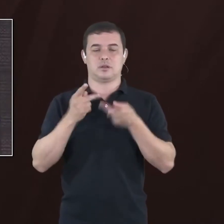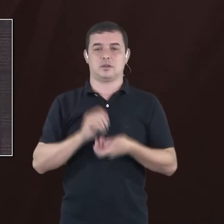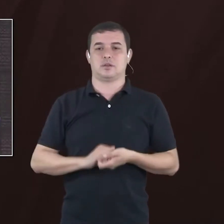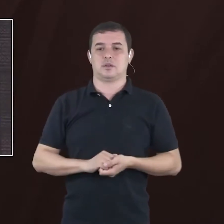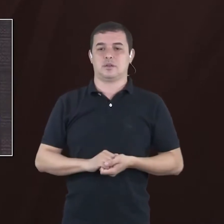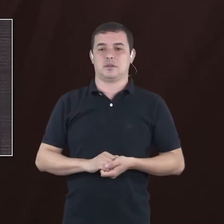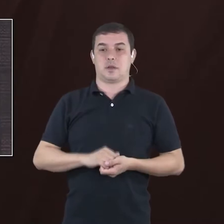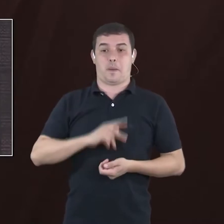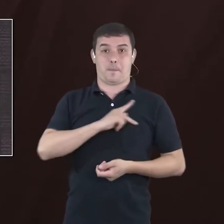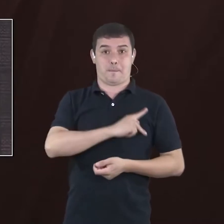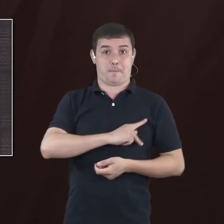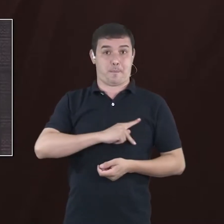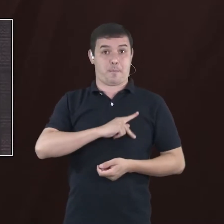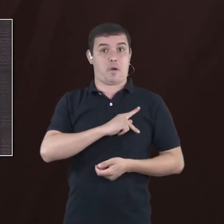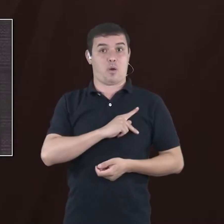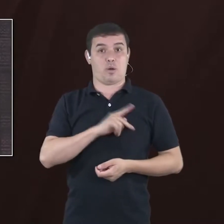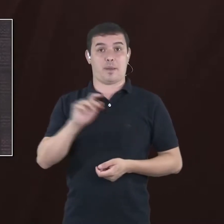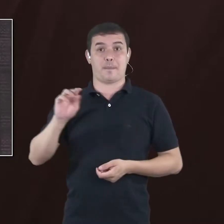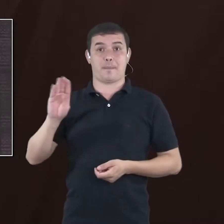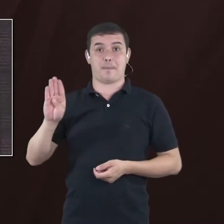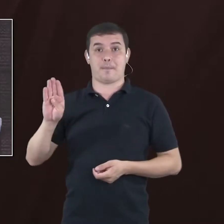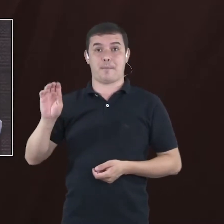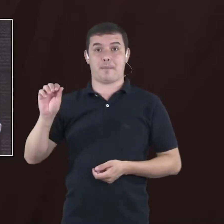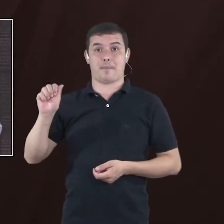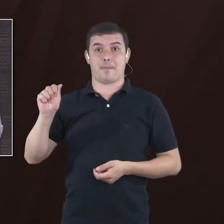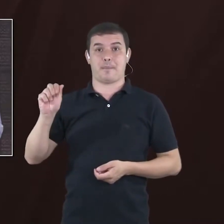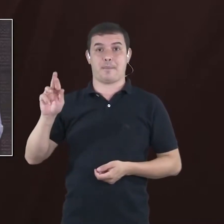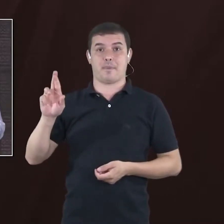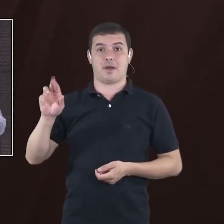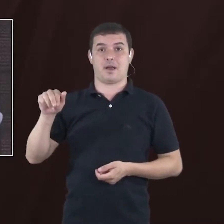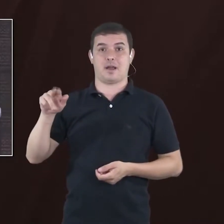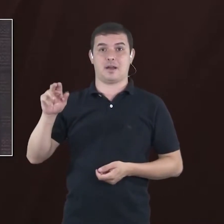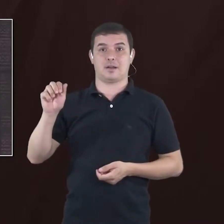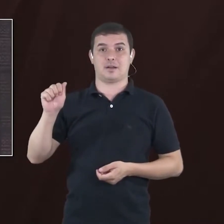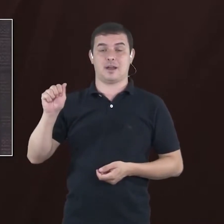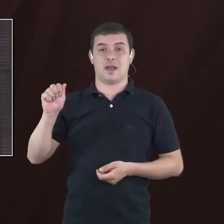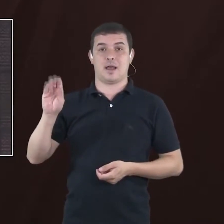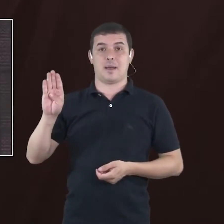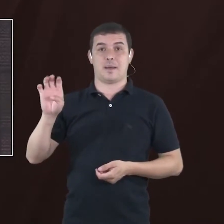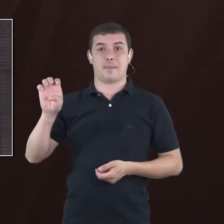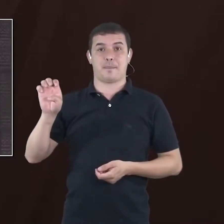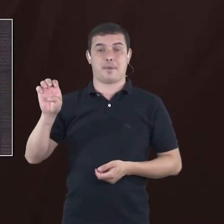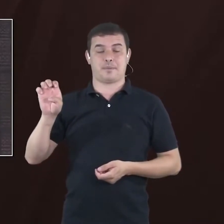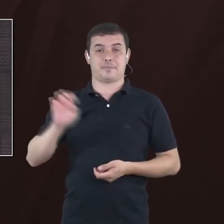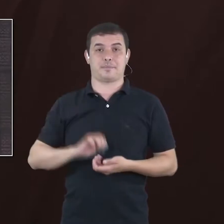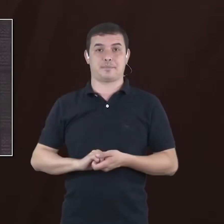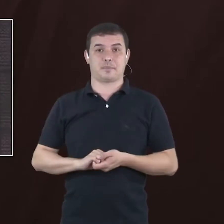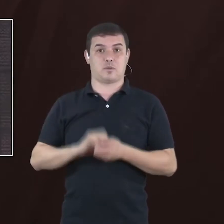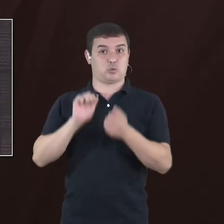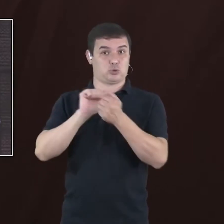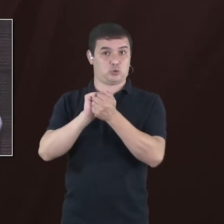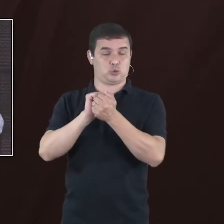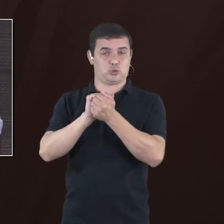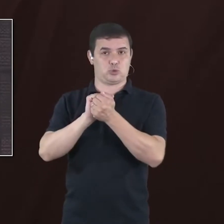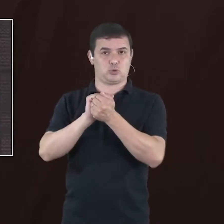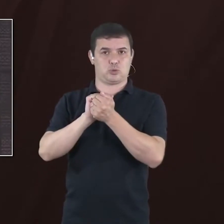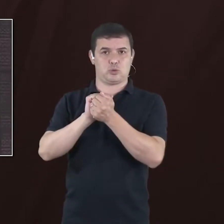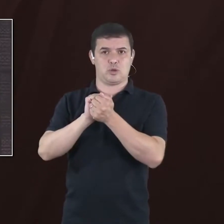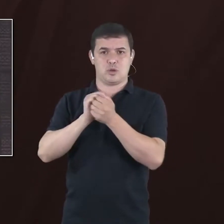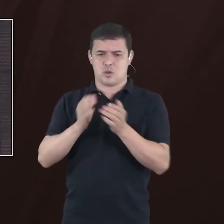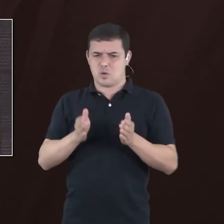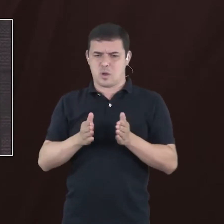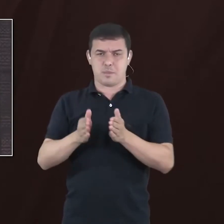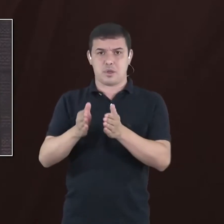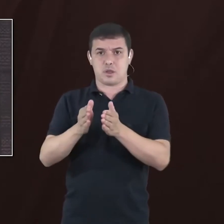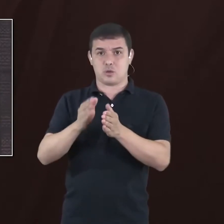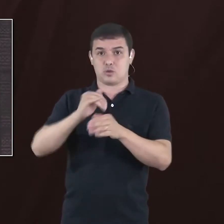Quando Paulo e Barnabé, no final da primeira viagem, tiveram que passar por Jerusalém,